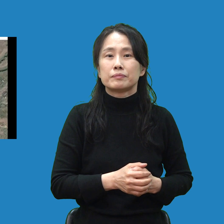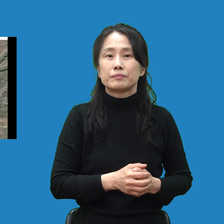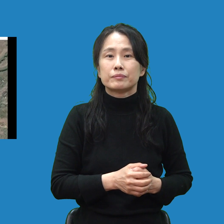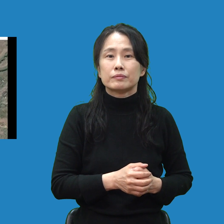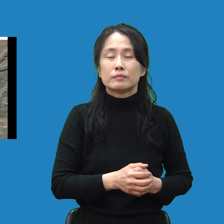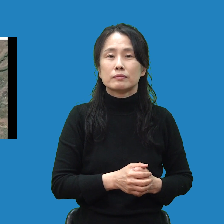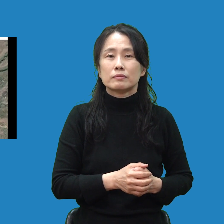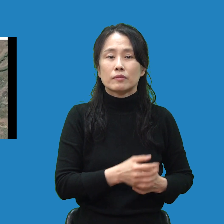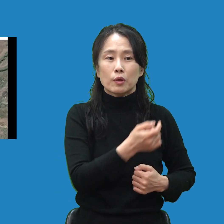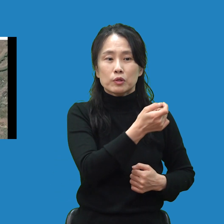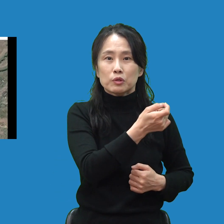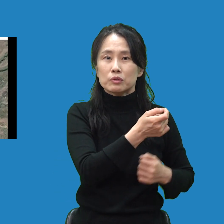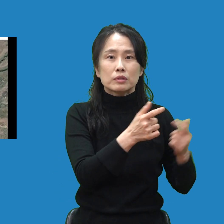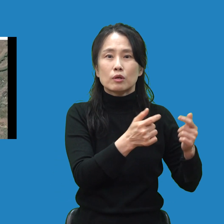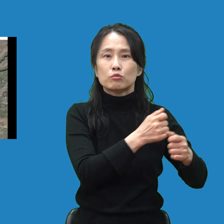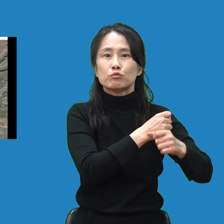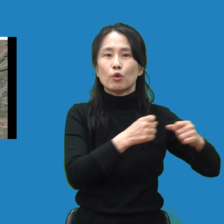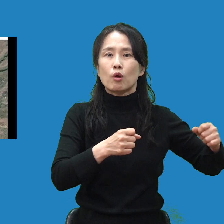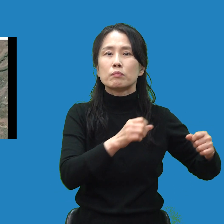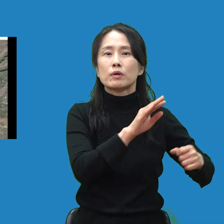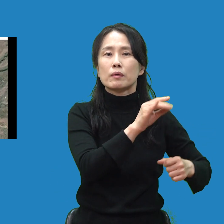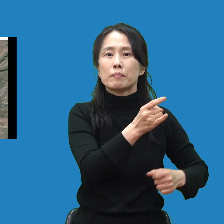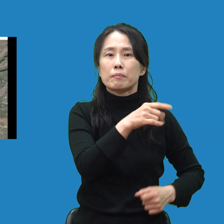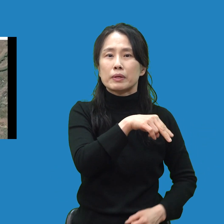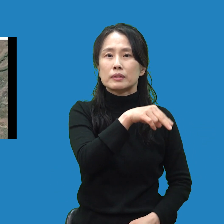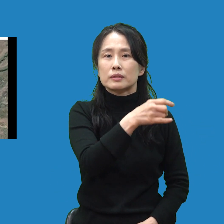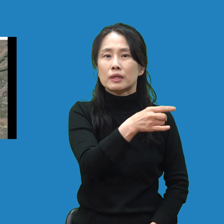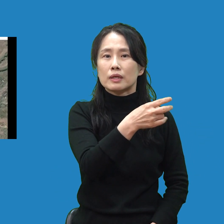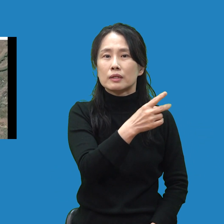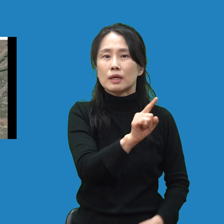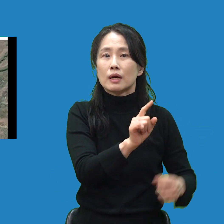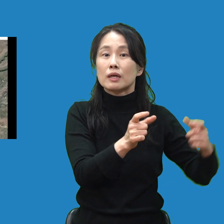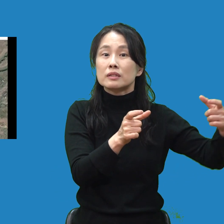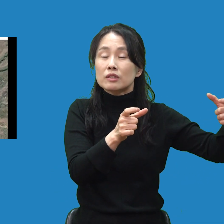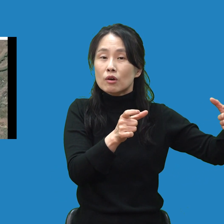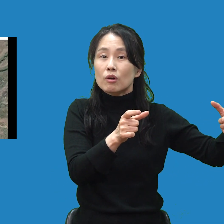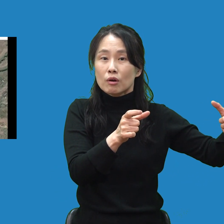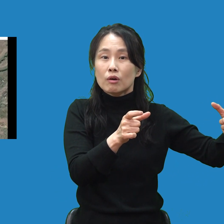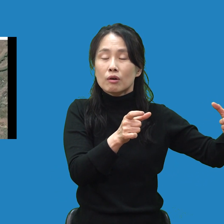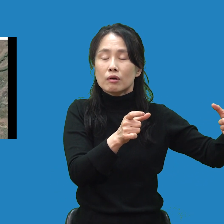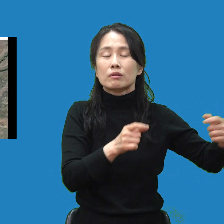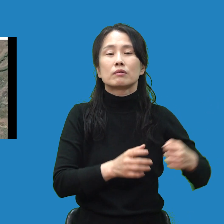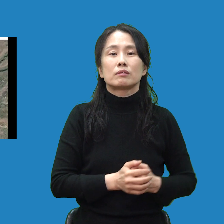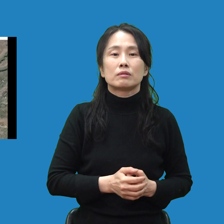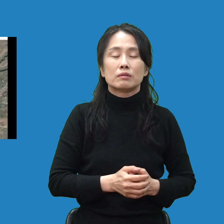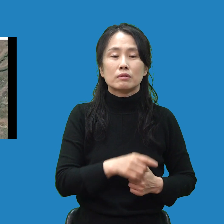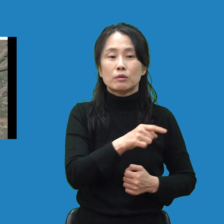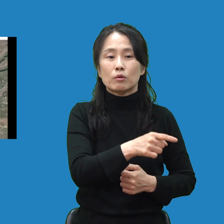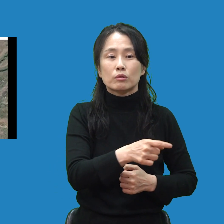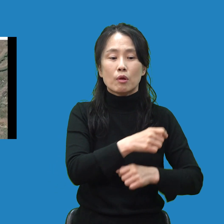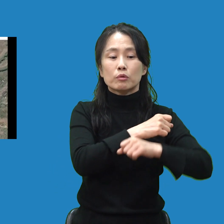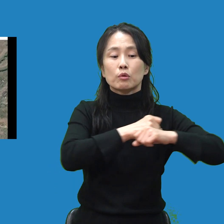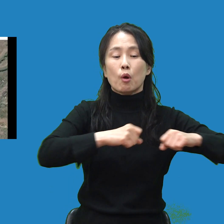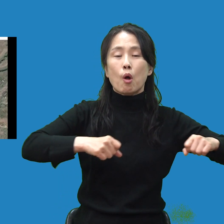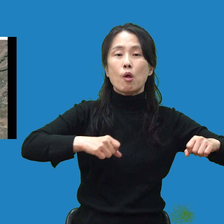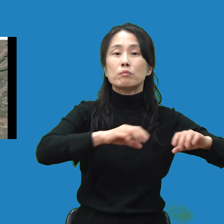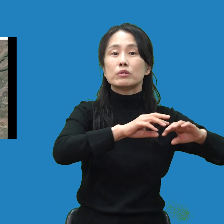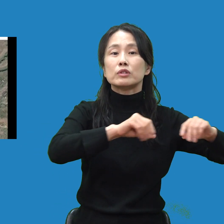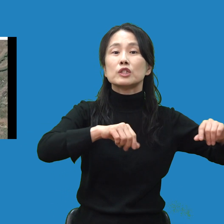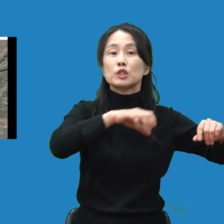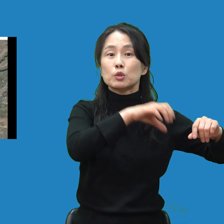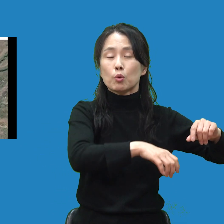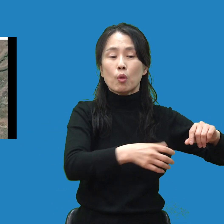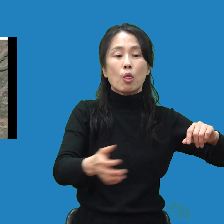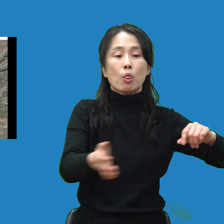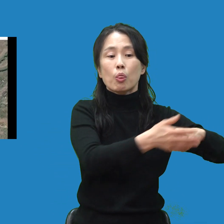곳이 아니고 굉장히 넓은 곳이지요. 그래서 예수님 모시고 빈들 어딘가 이렇게 사람이